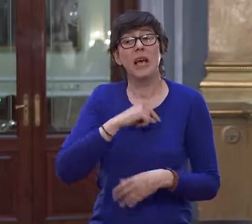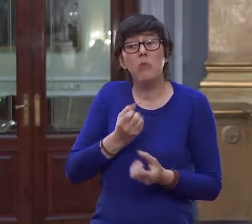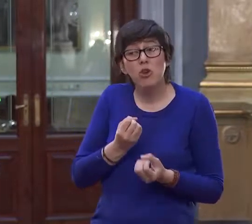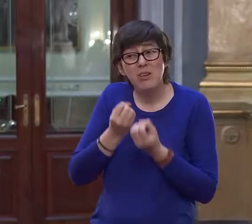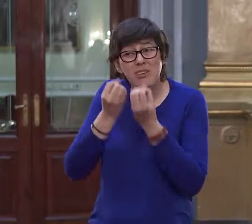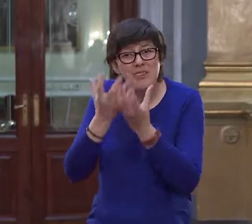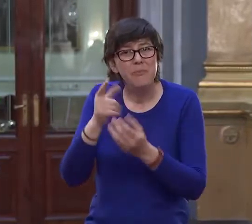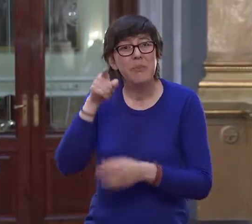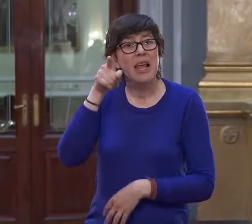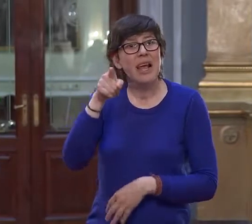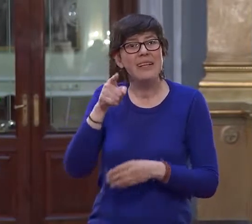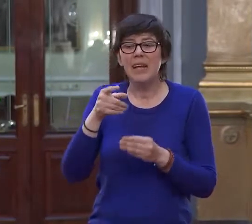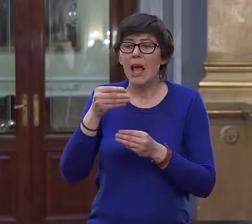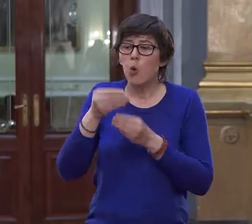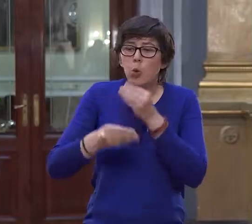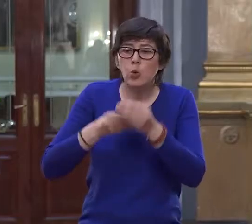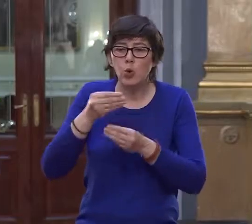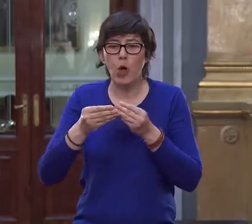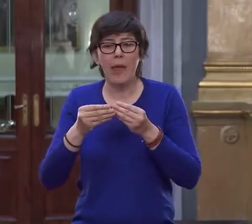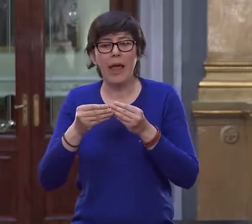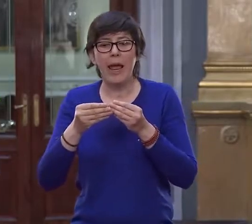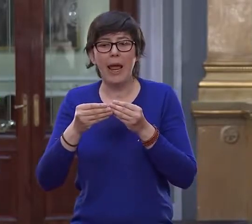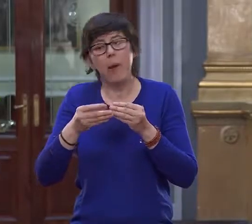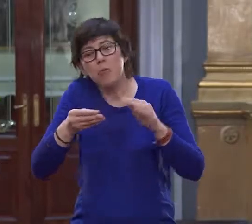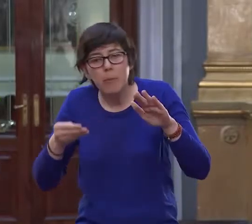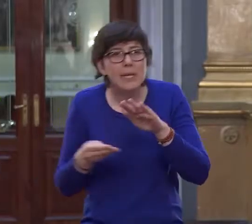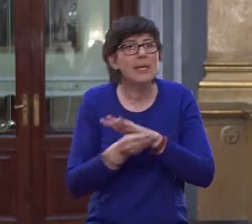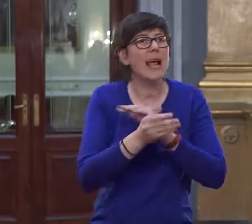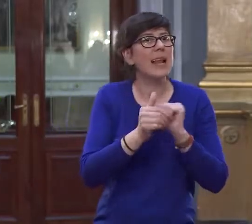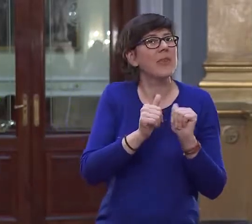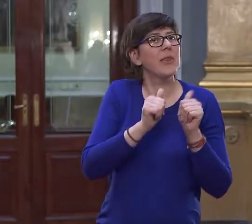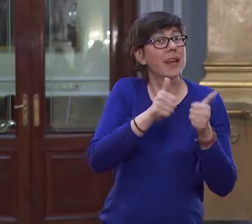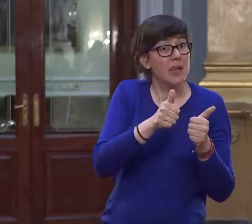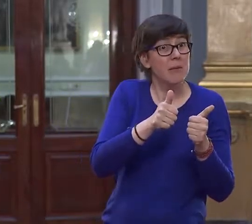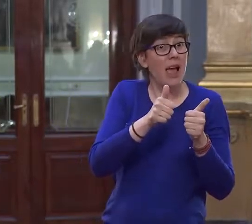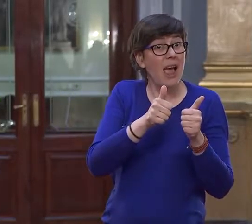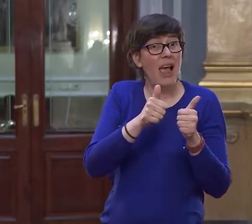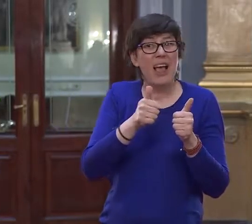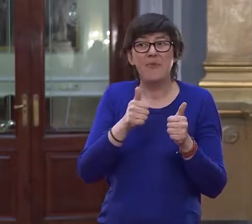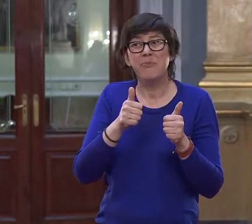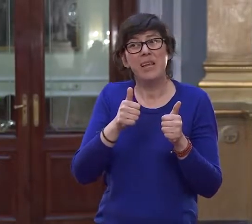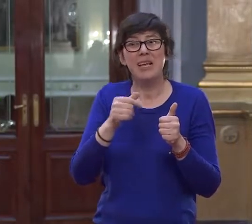Por lo tanto, lo que queremos transmitir es que se está haciendo un uso